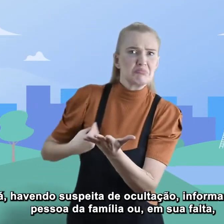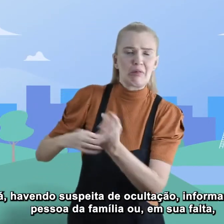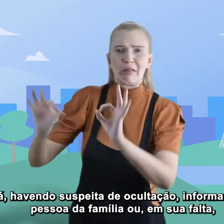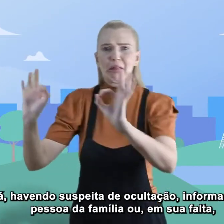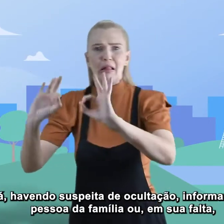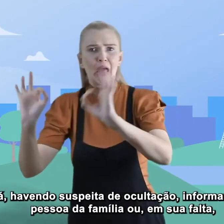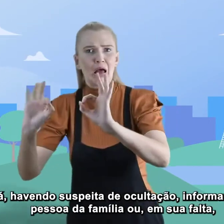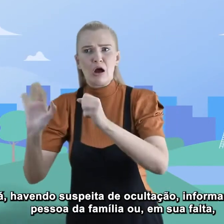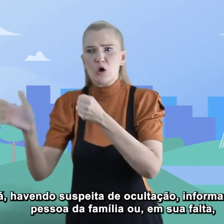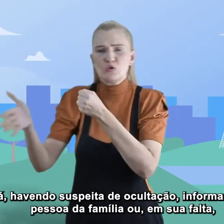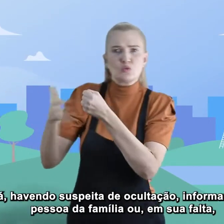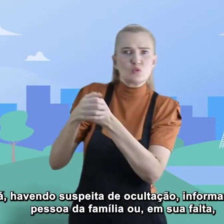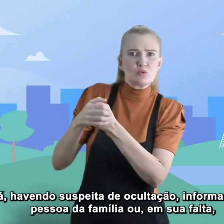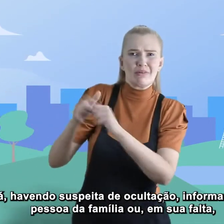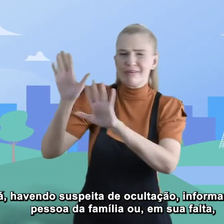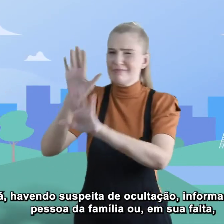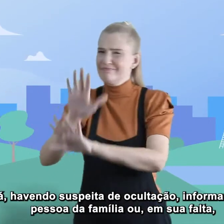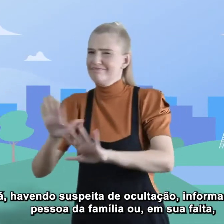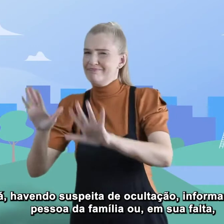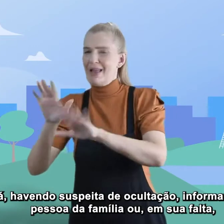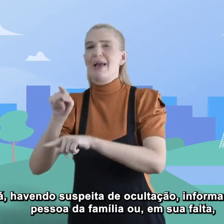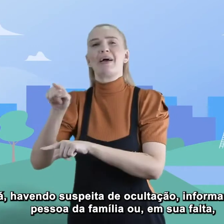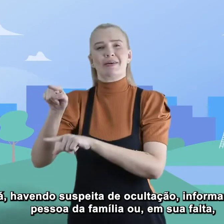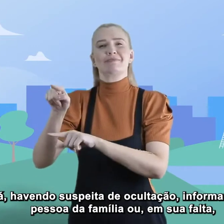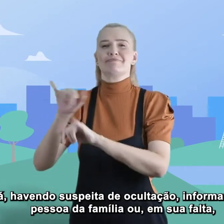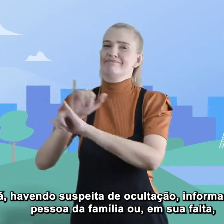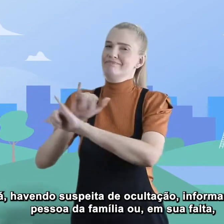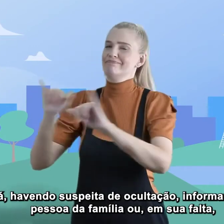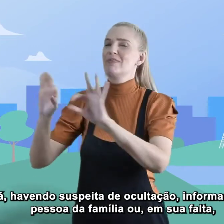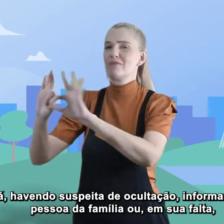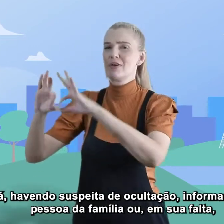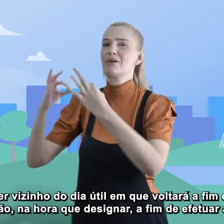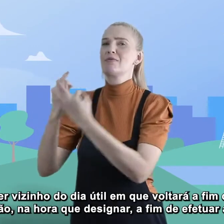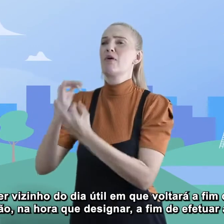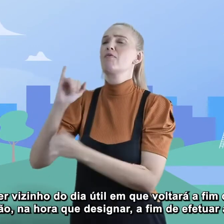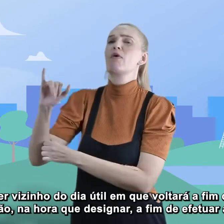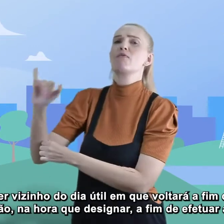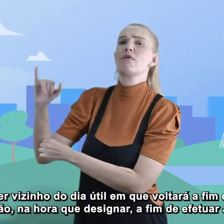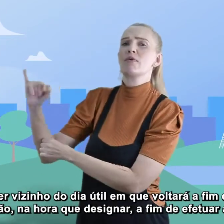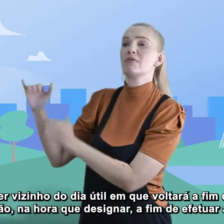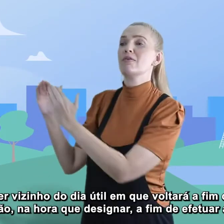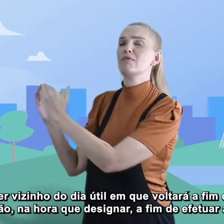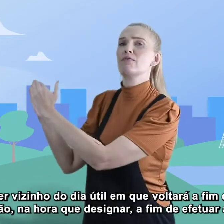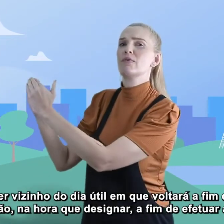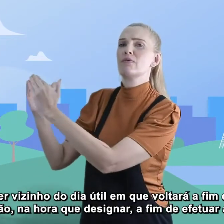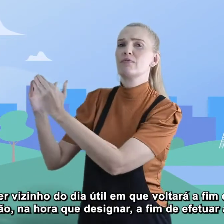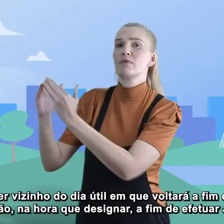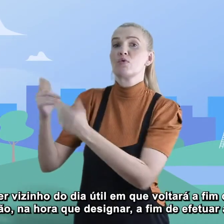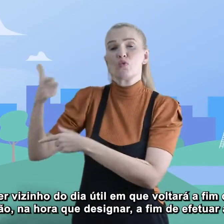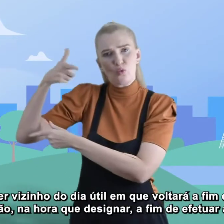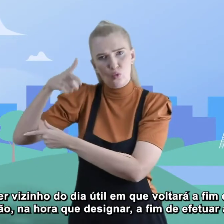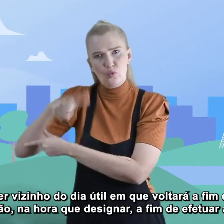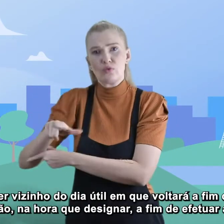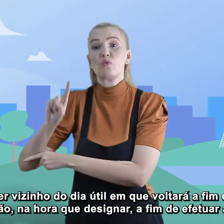de ocultação, informar qualquer pessoa da família ou, em sua falta, qualquer vizinho do dia útil em que voltará a fim de efetuar